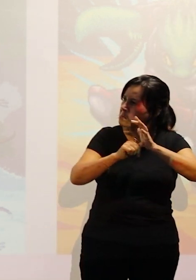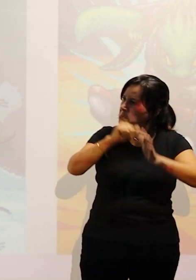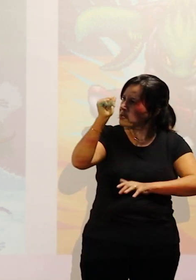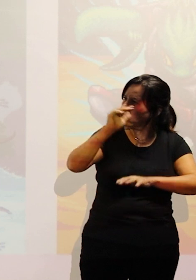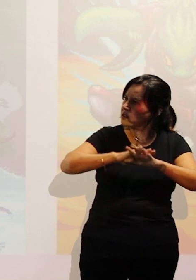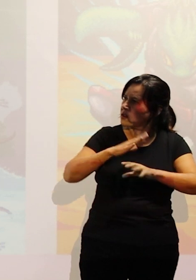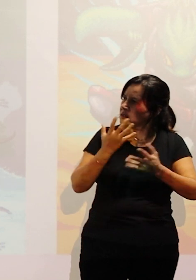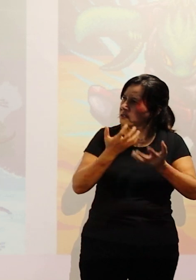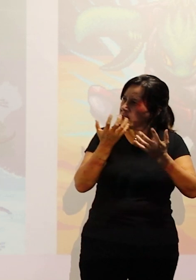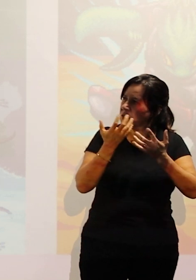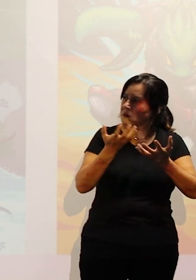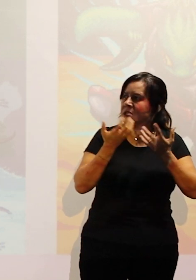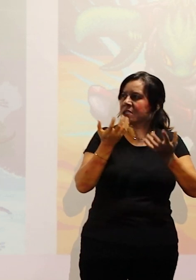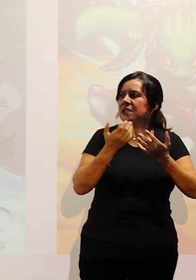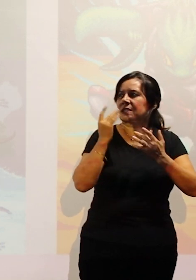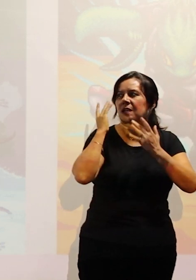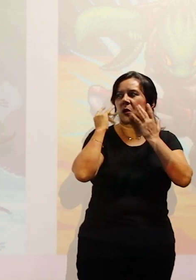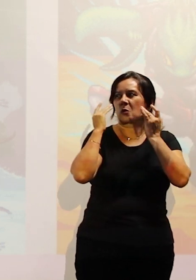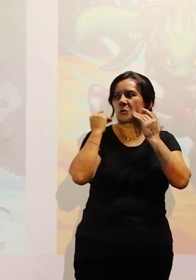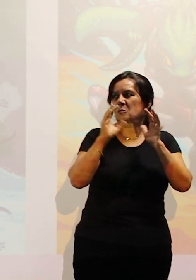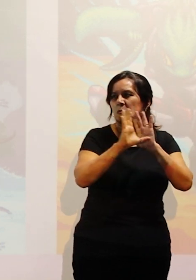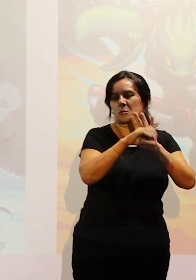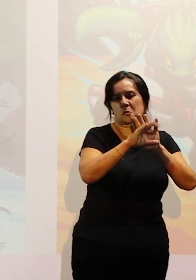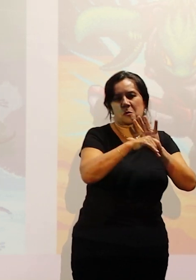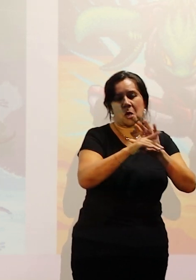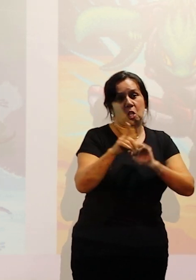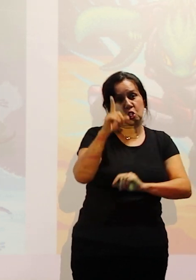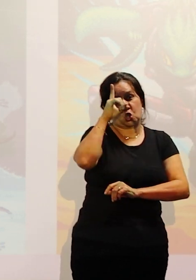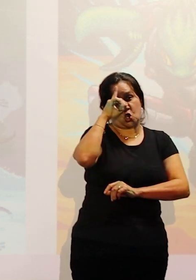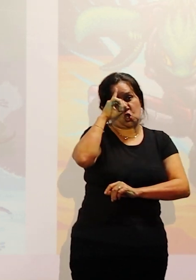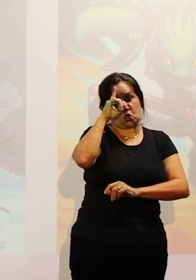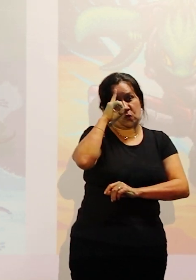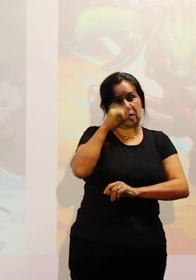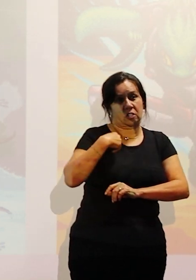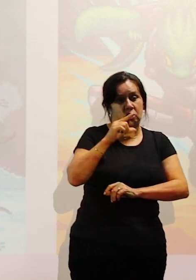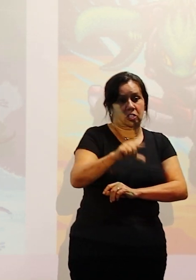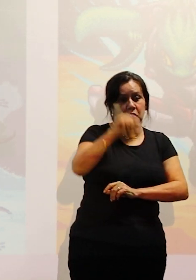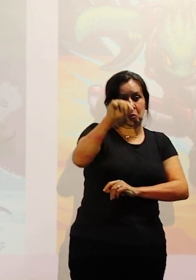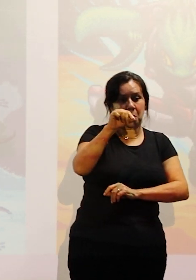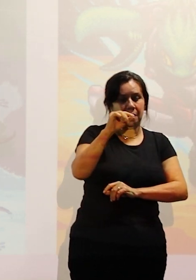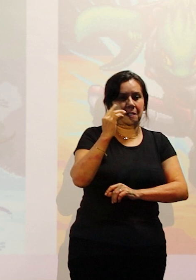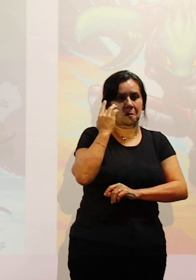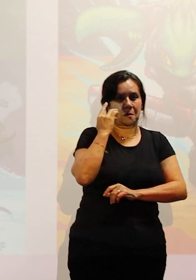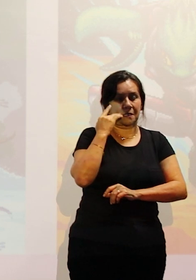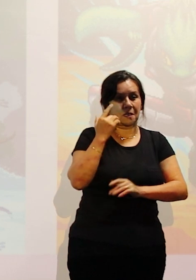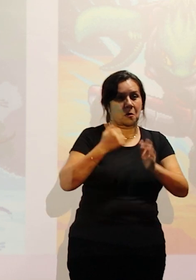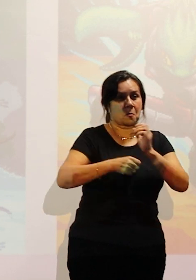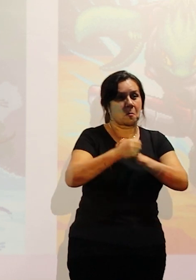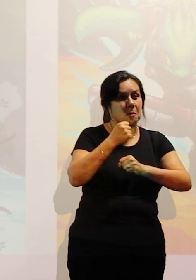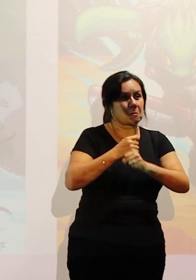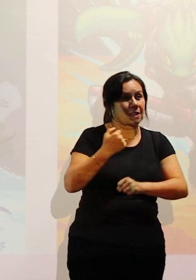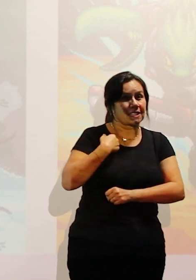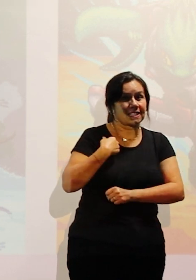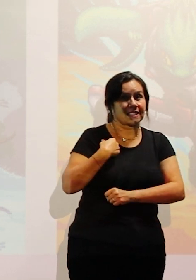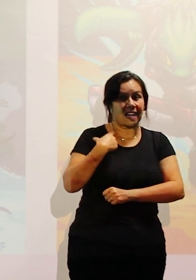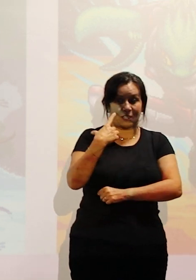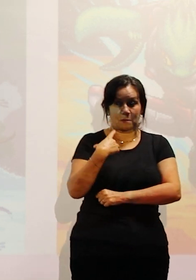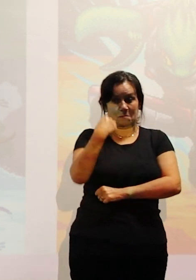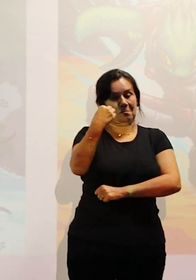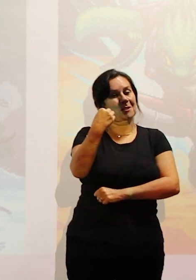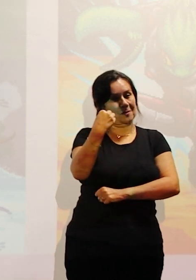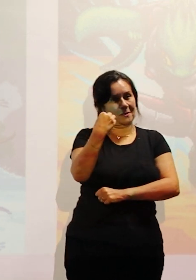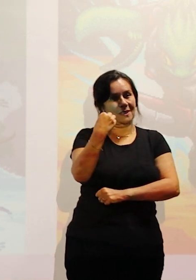eu sempre quis ser artista do pôster do ano, todo ano a gente escolhe uma artista do pôster, e ano passado fui eu que foi